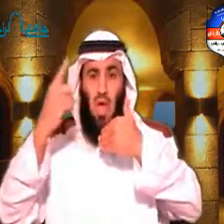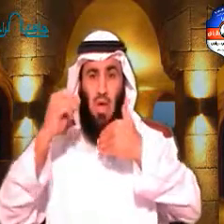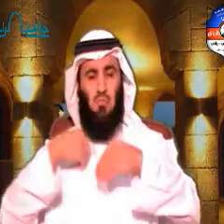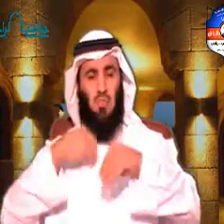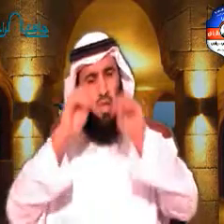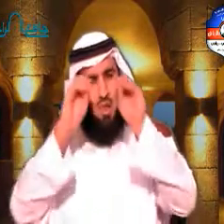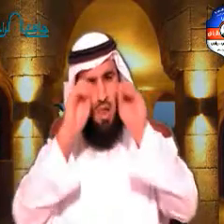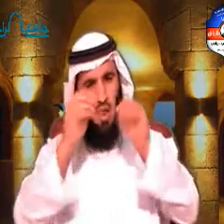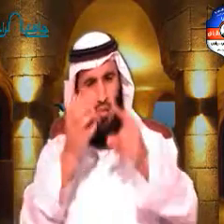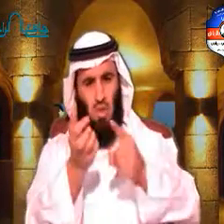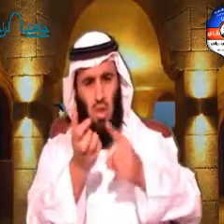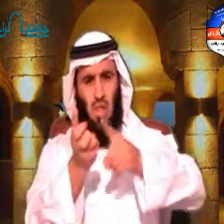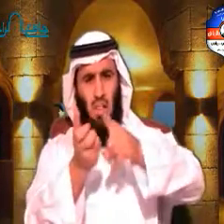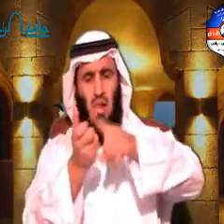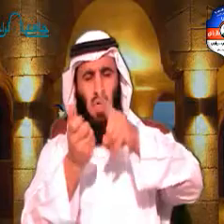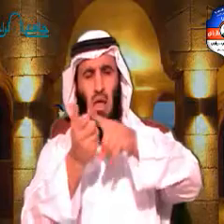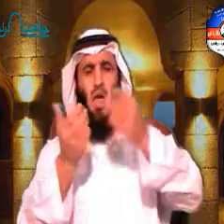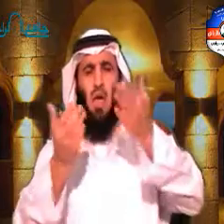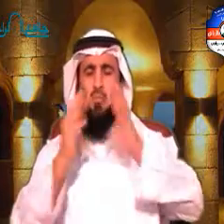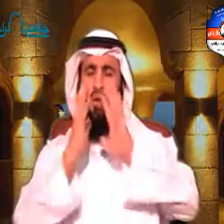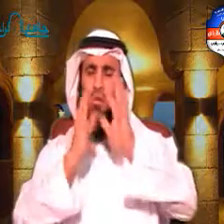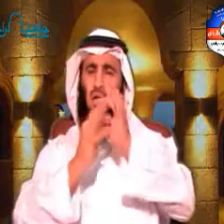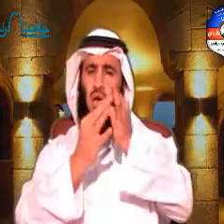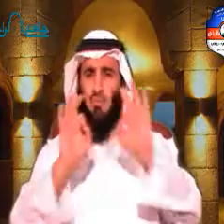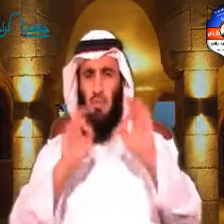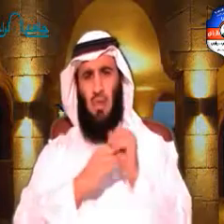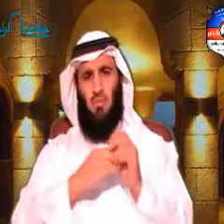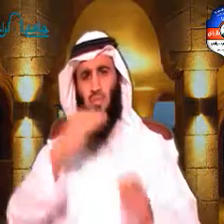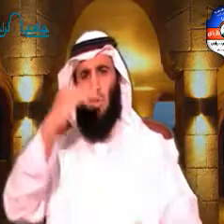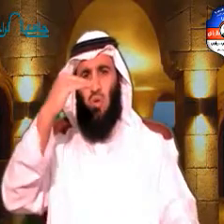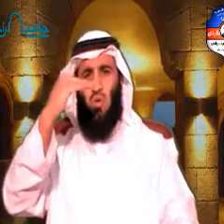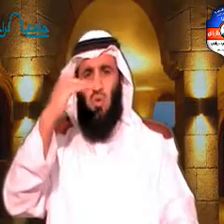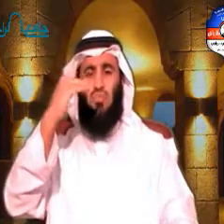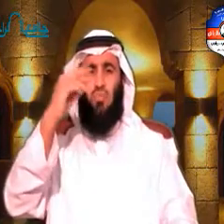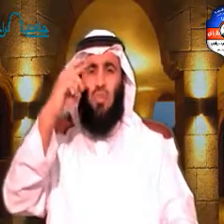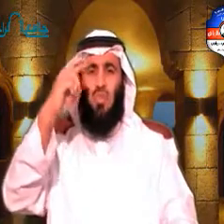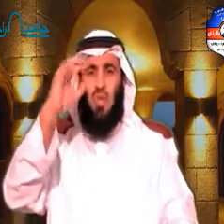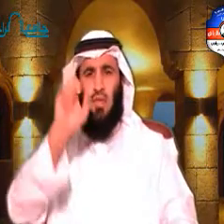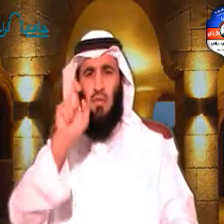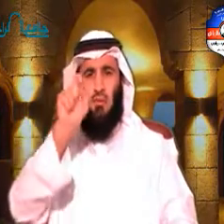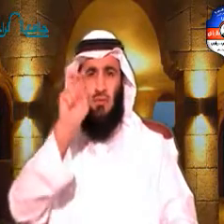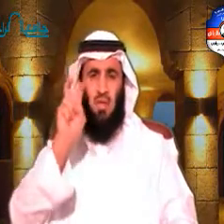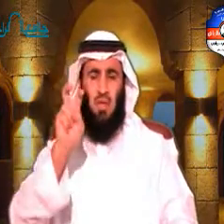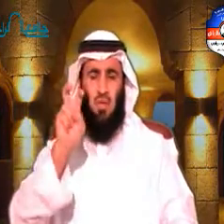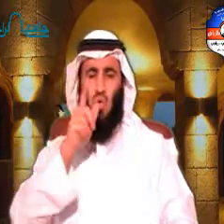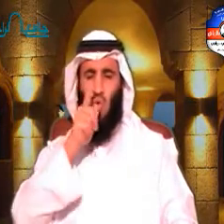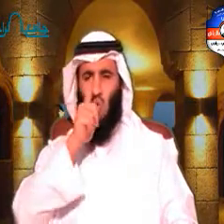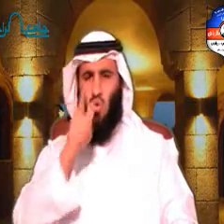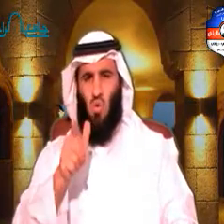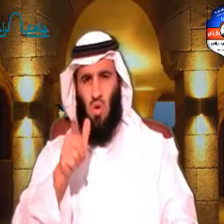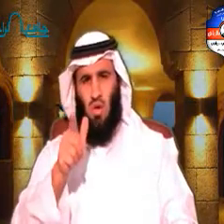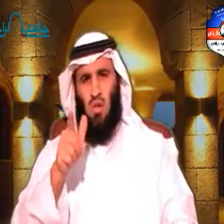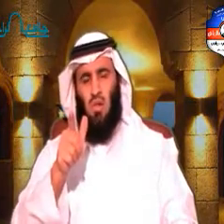وقد نهيتكم عنه. قال حذيفة بن اليمان رضي الله عنه: كل عبادة